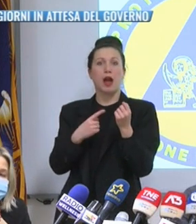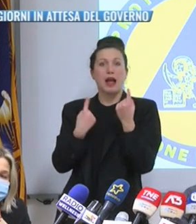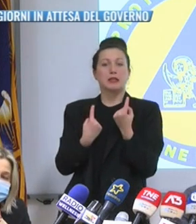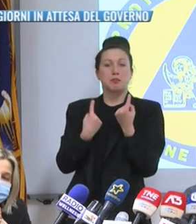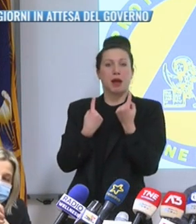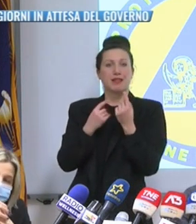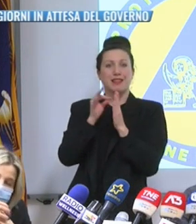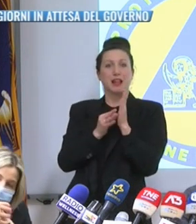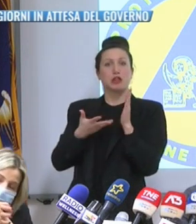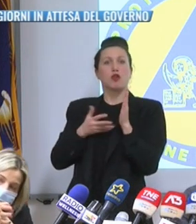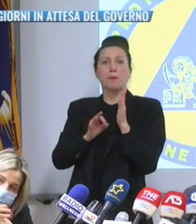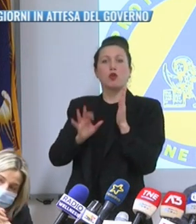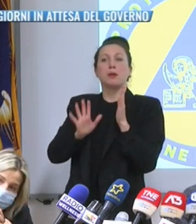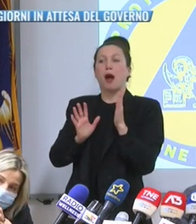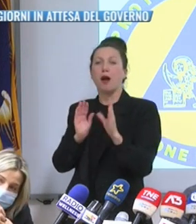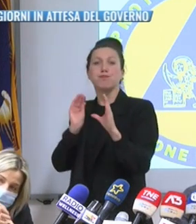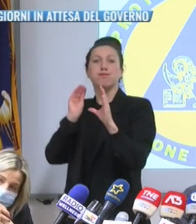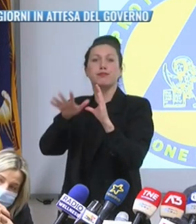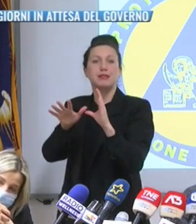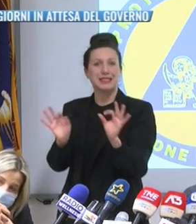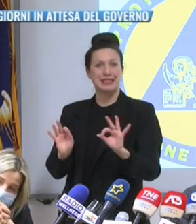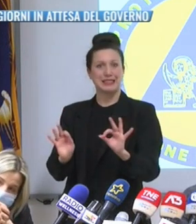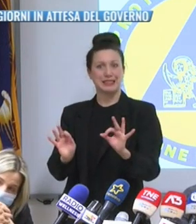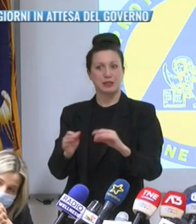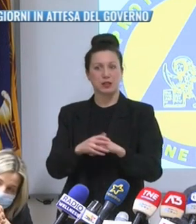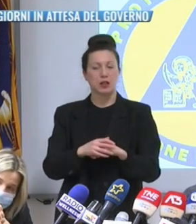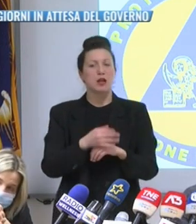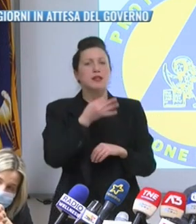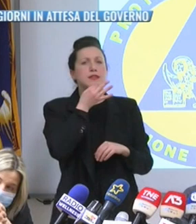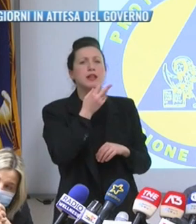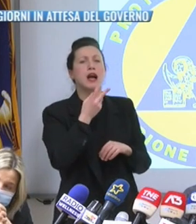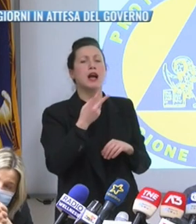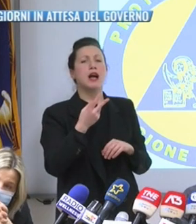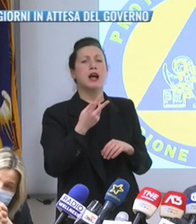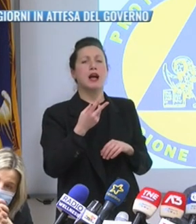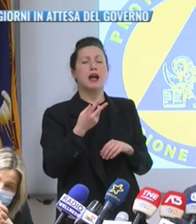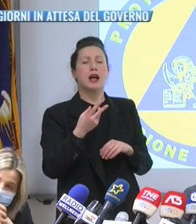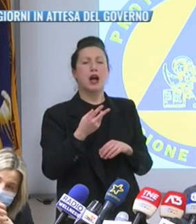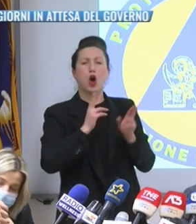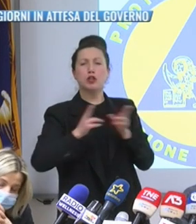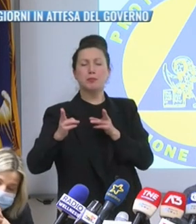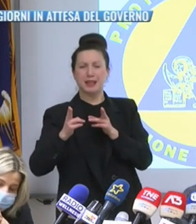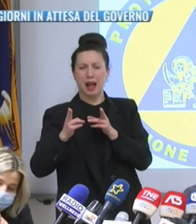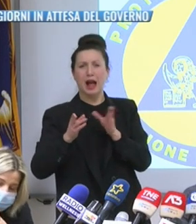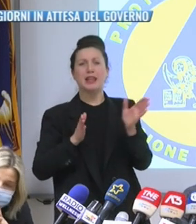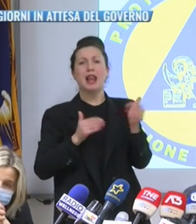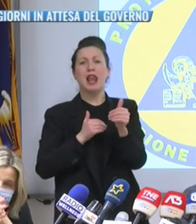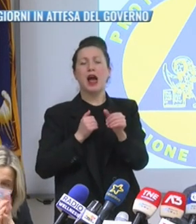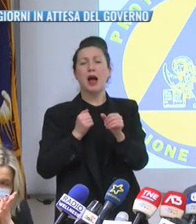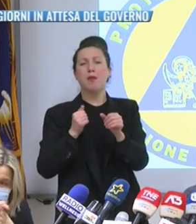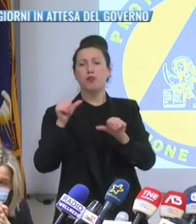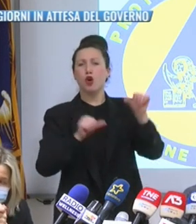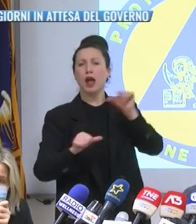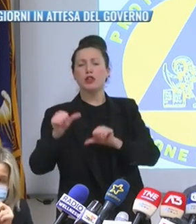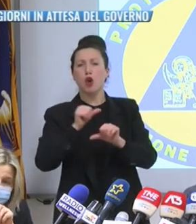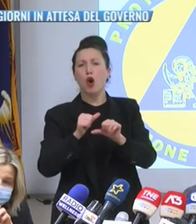invece la sequenziazione che si può fare nelle microbiologie degli ospedali, sì, richiede un... No, si riesce a tracciare. Richiede